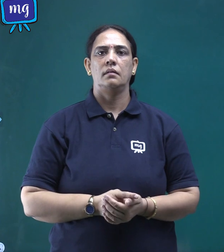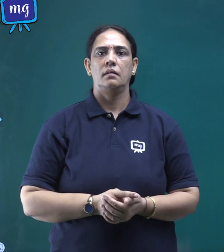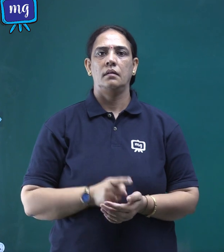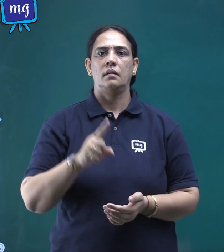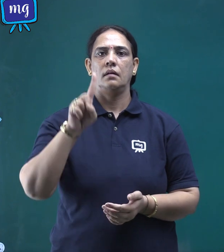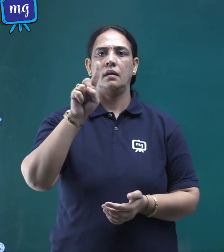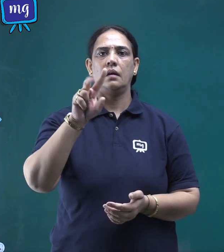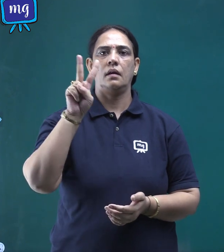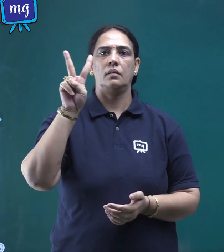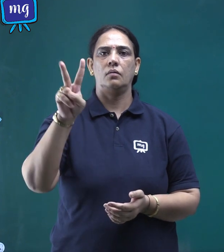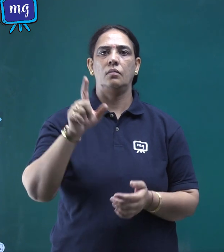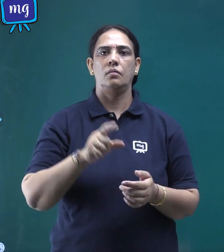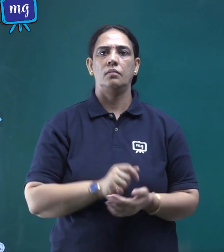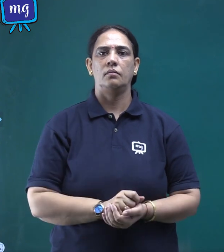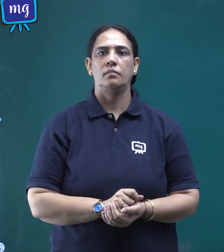13 गुणा 12